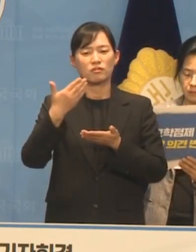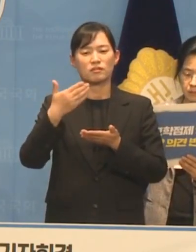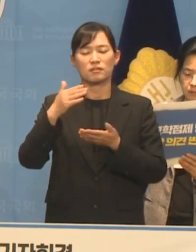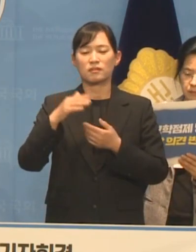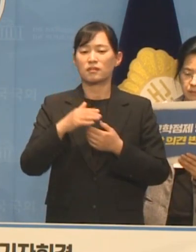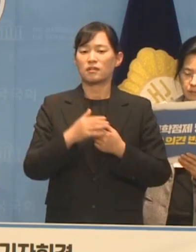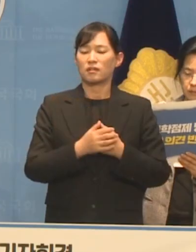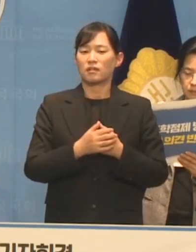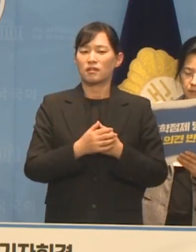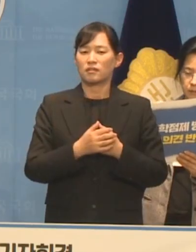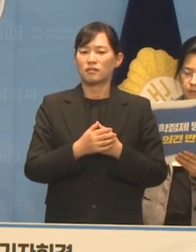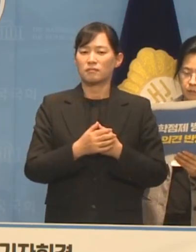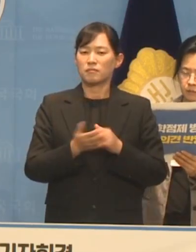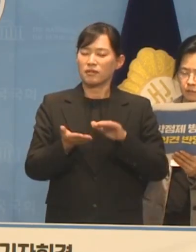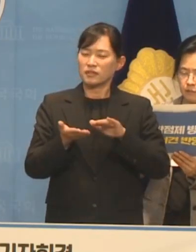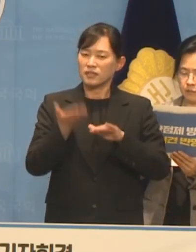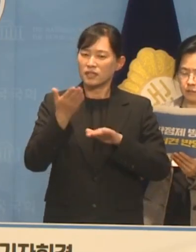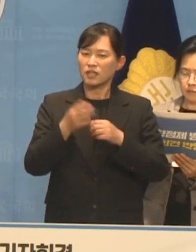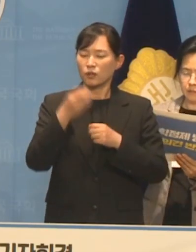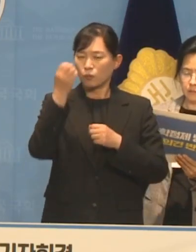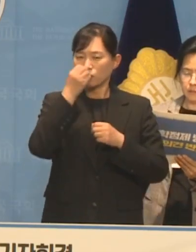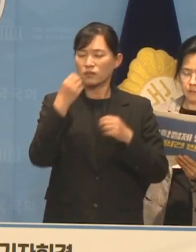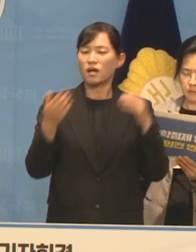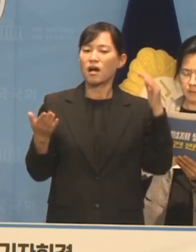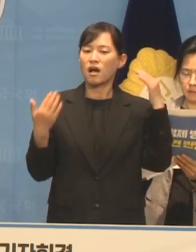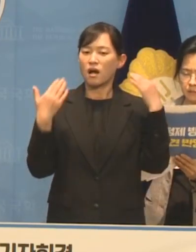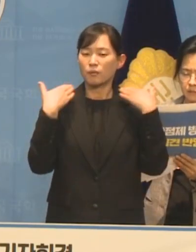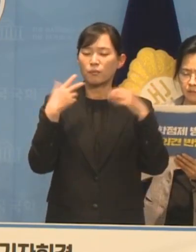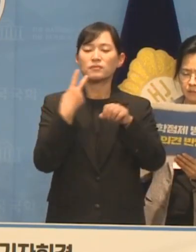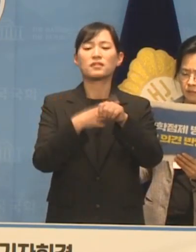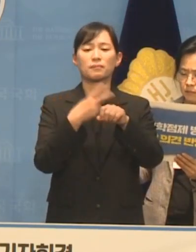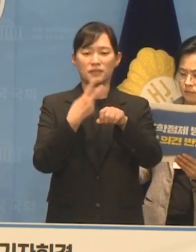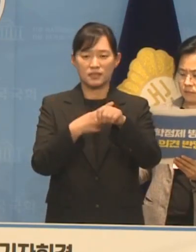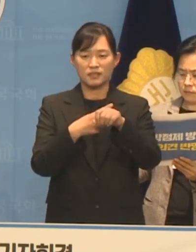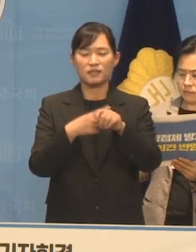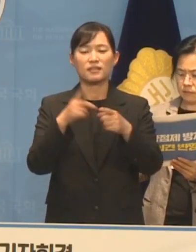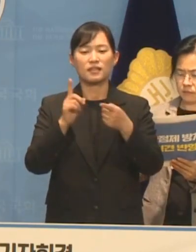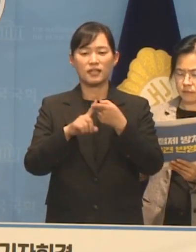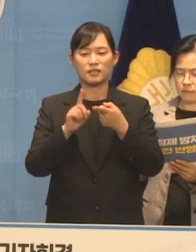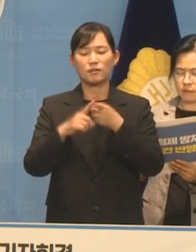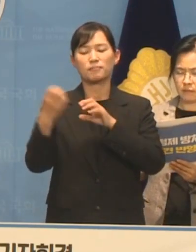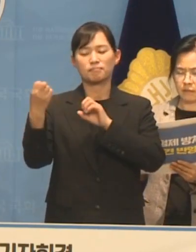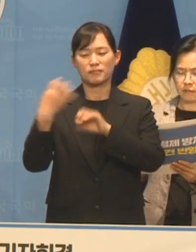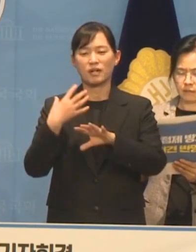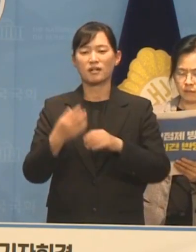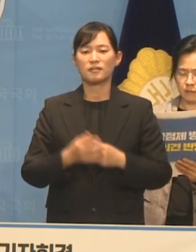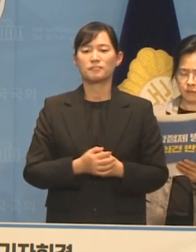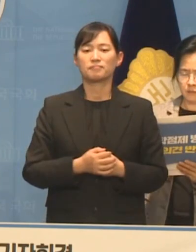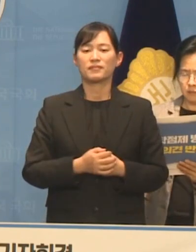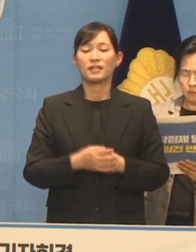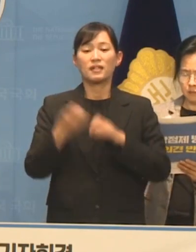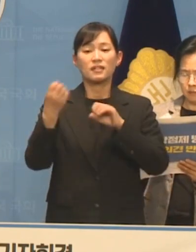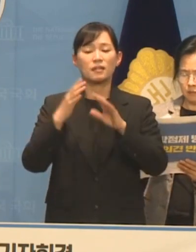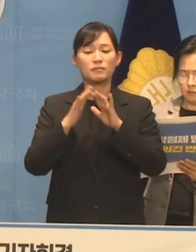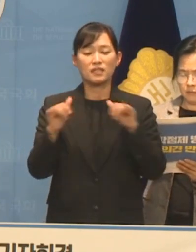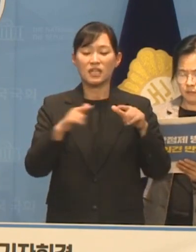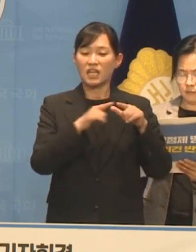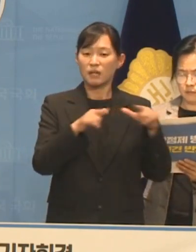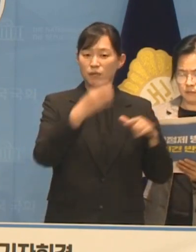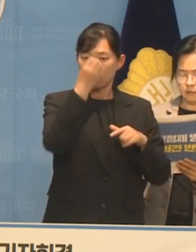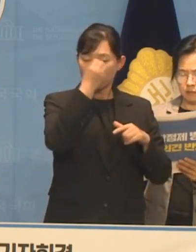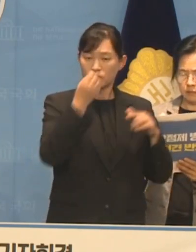9,485명의 교원, 고등학교 교원입니다. 즉 1만 명에 가까운 고등학교 선생님들이 응답했습니다. 응답자는